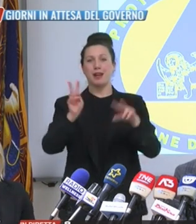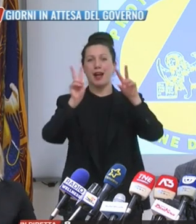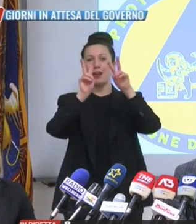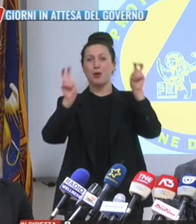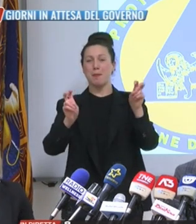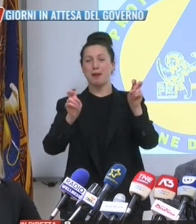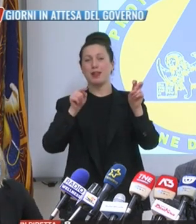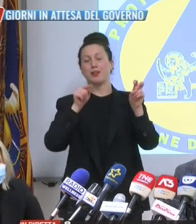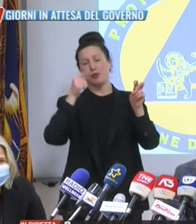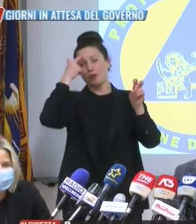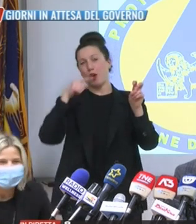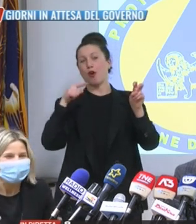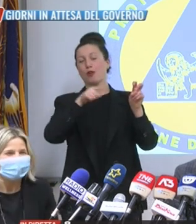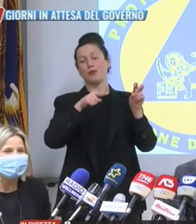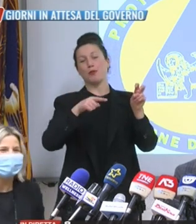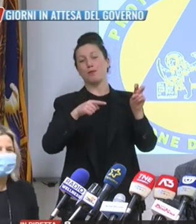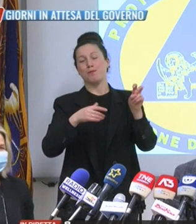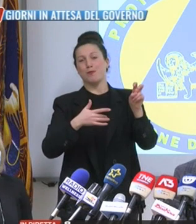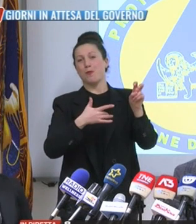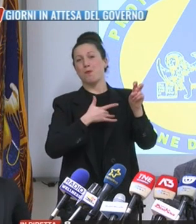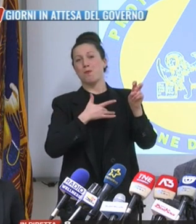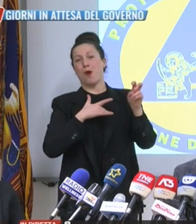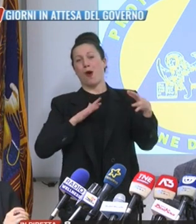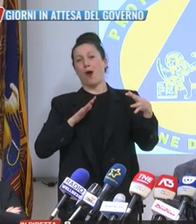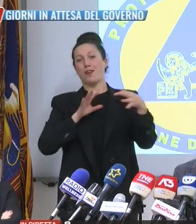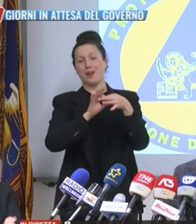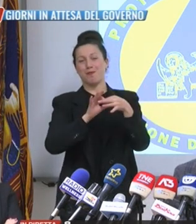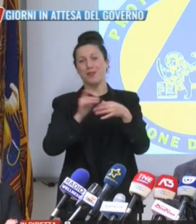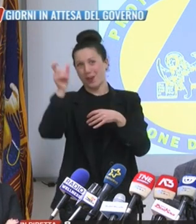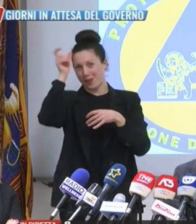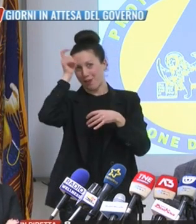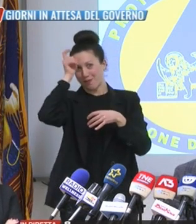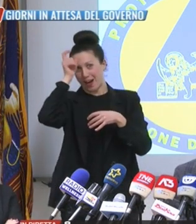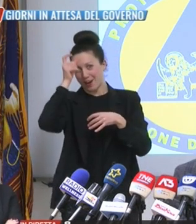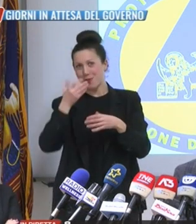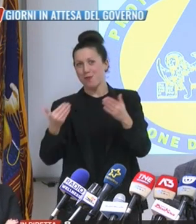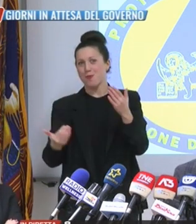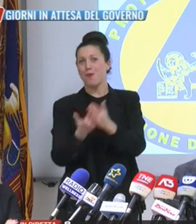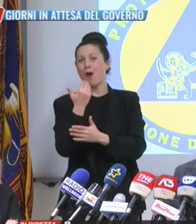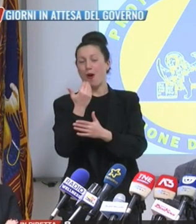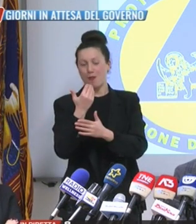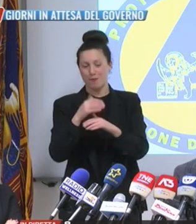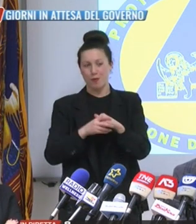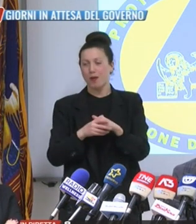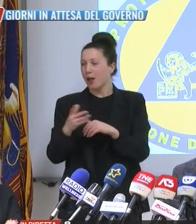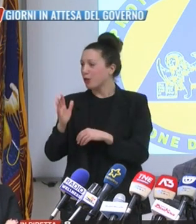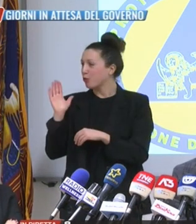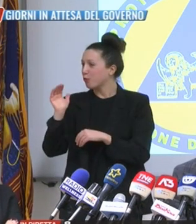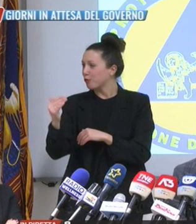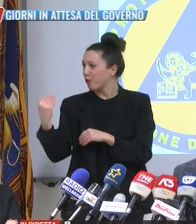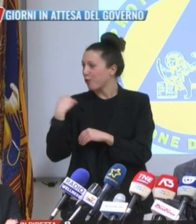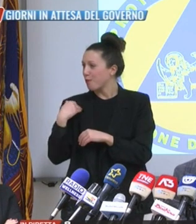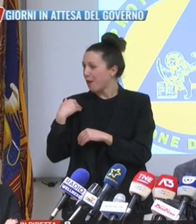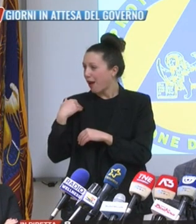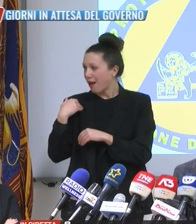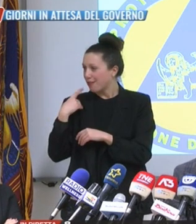stessa domanda? Tutti i giorni il governo è in formazione e quando sarà formato passeremo a un altro argomento, ma